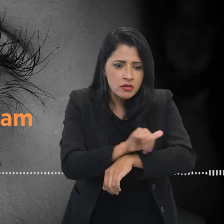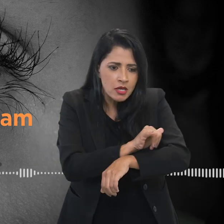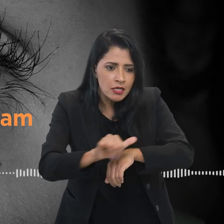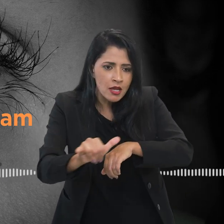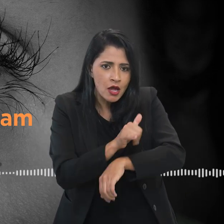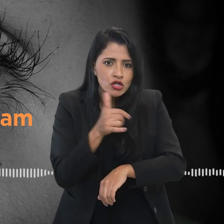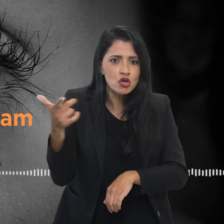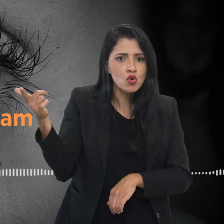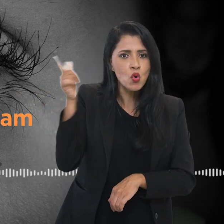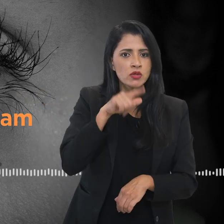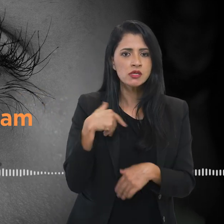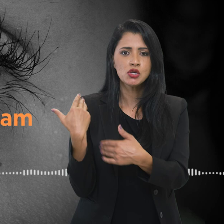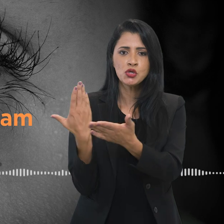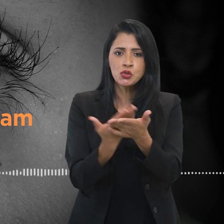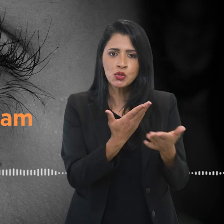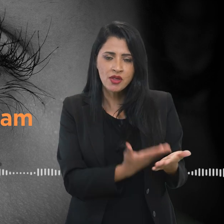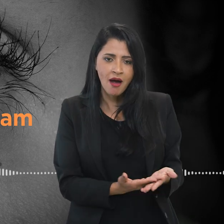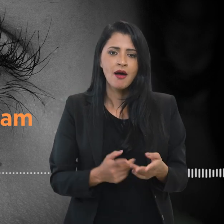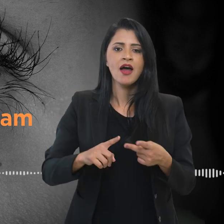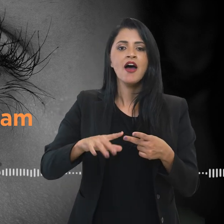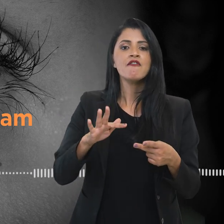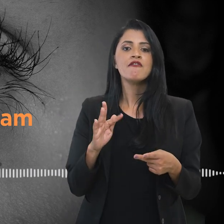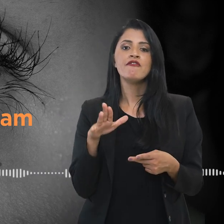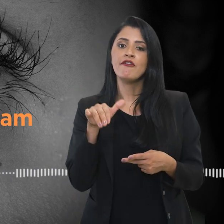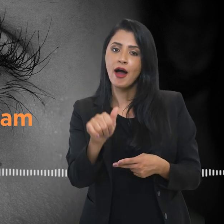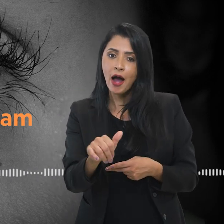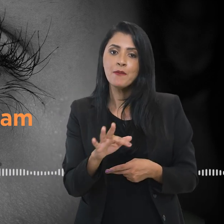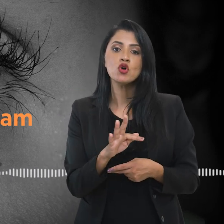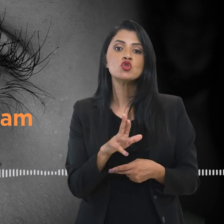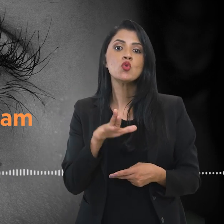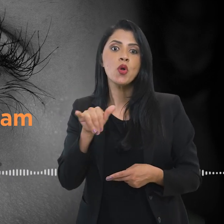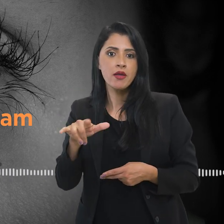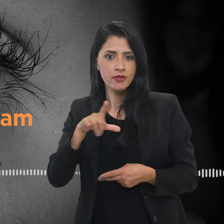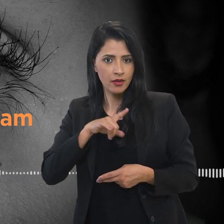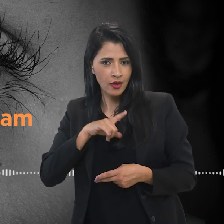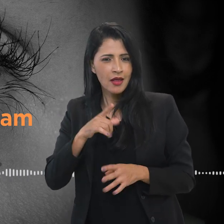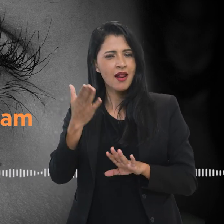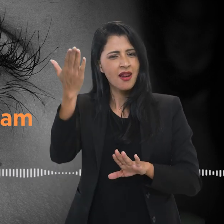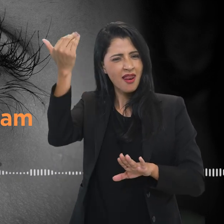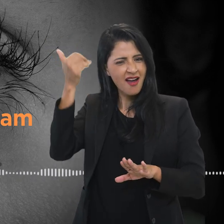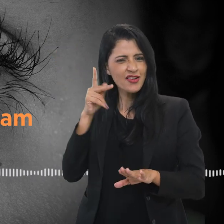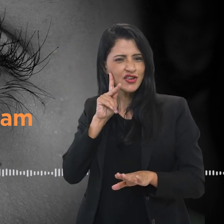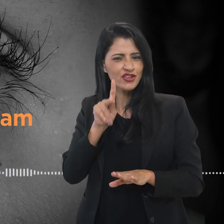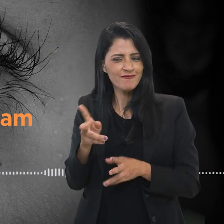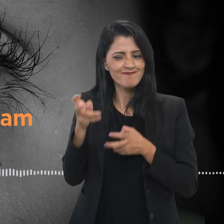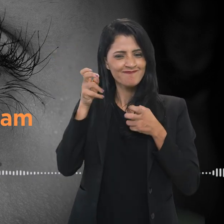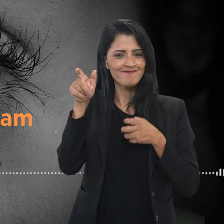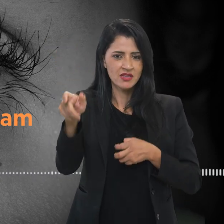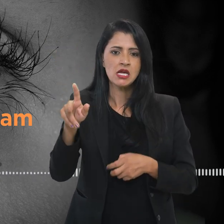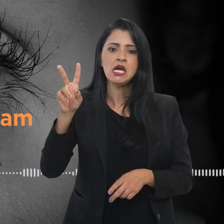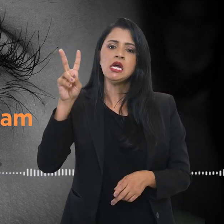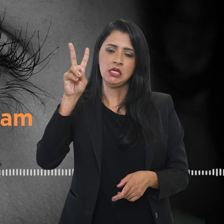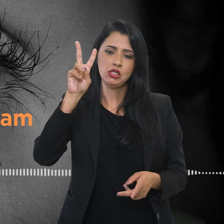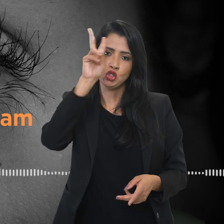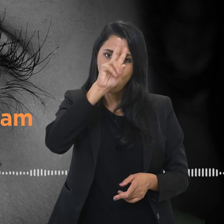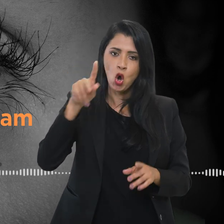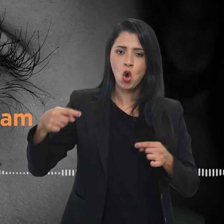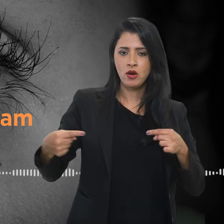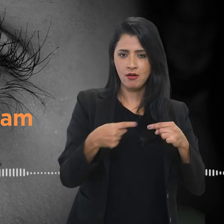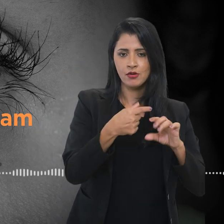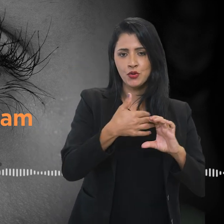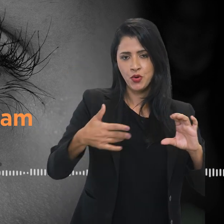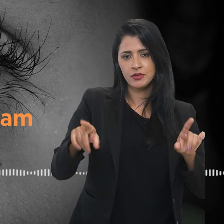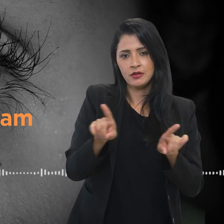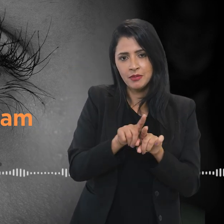muitos casos por aí, que criar as suas próprias estratégias para conseguir estudar. Teve também o Fábio, da Síndrome de Tourette, que a gente ouviu lá no início